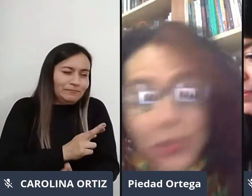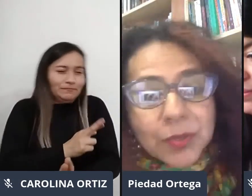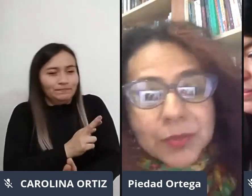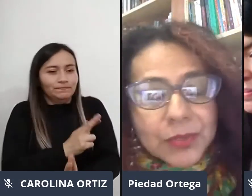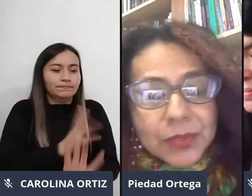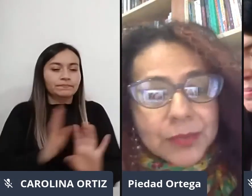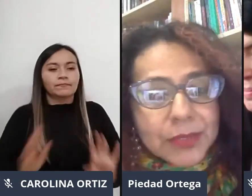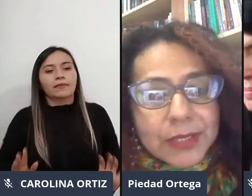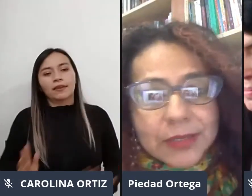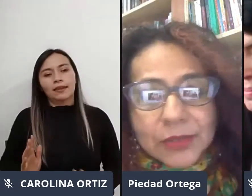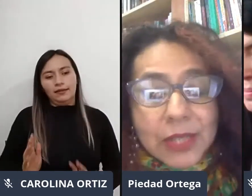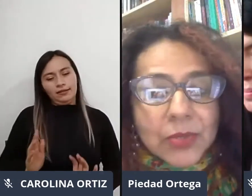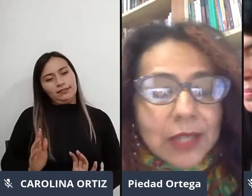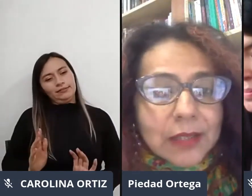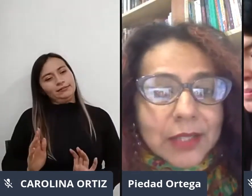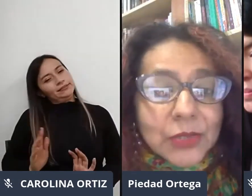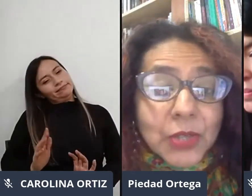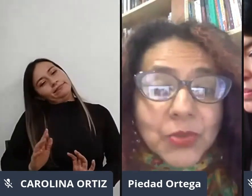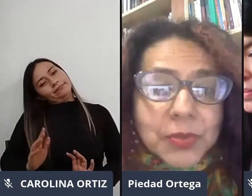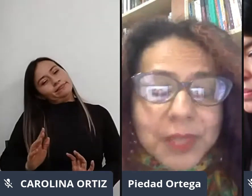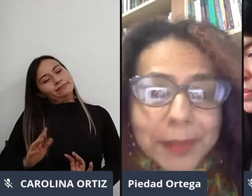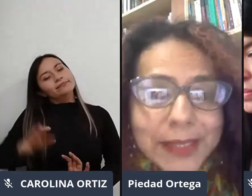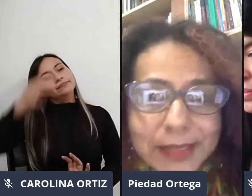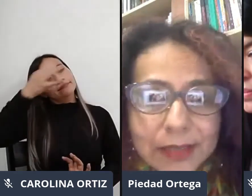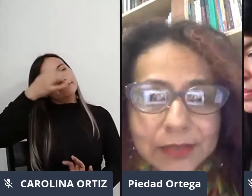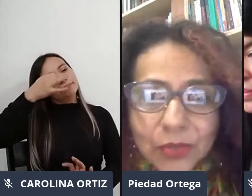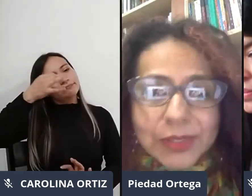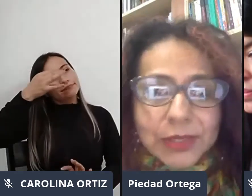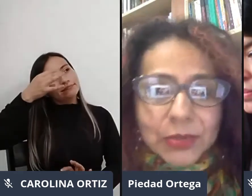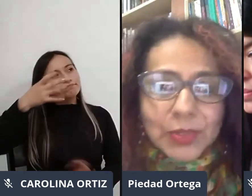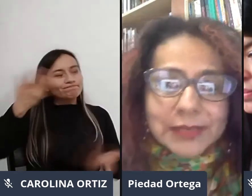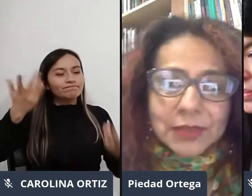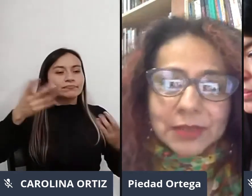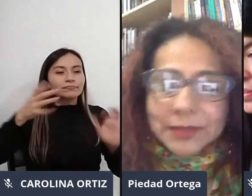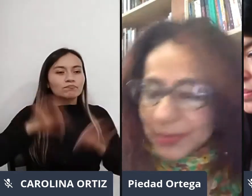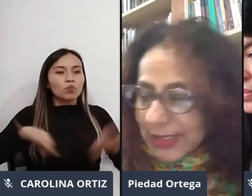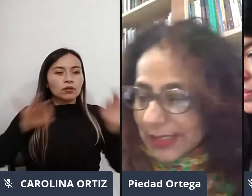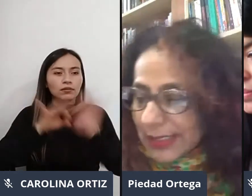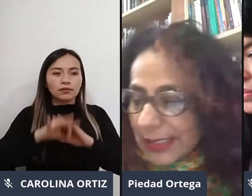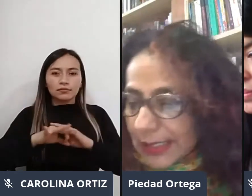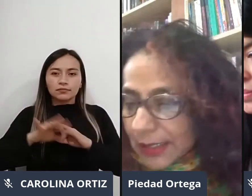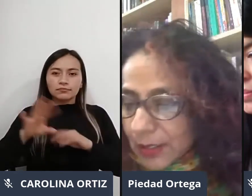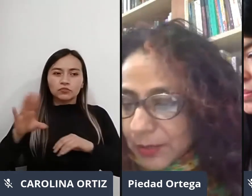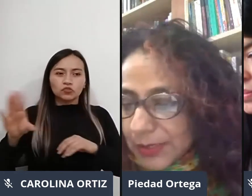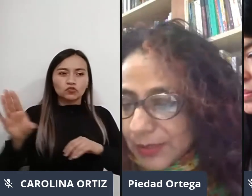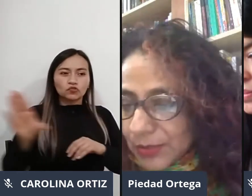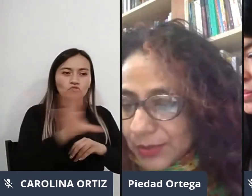Solo como que nos ayudemos a pensar todos y todas, ¿no? Porque,